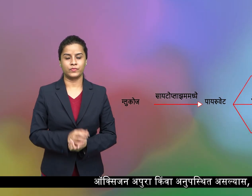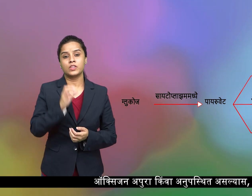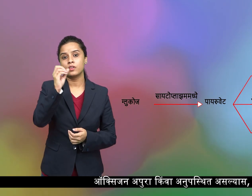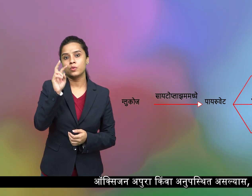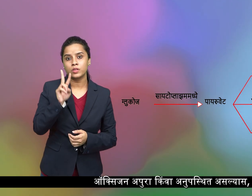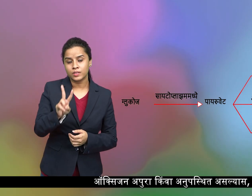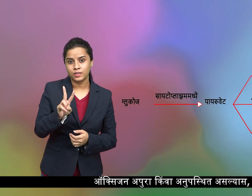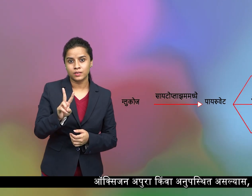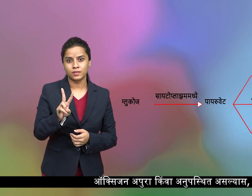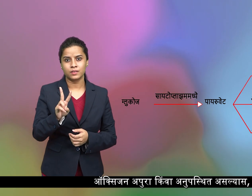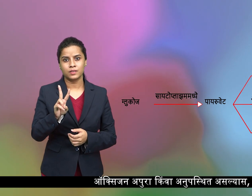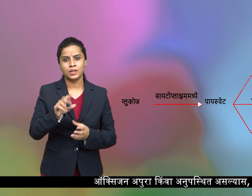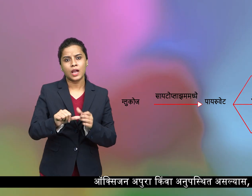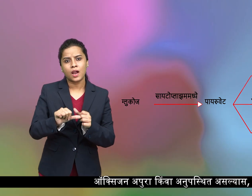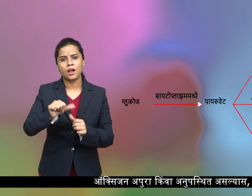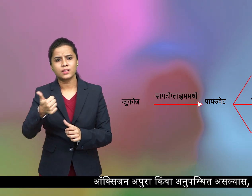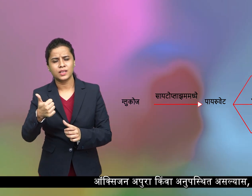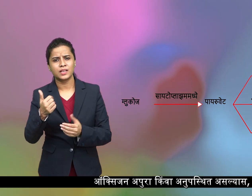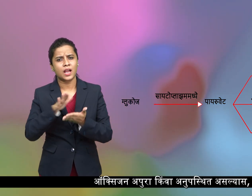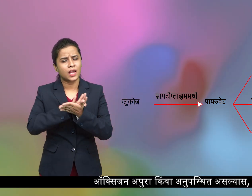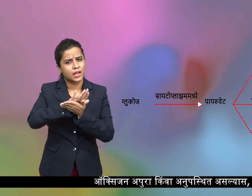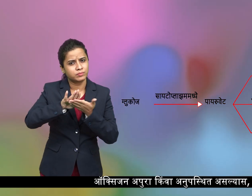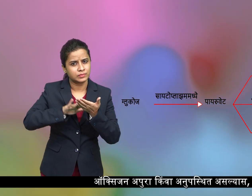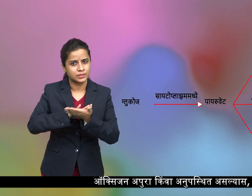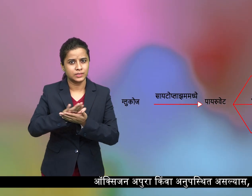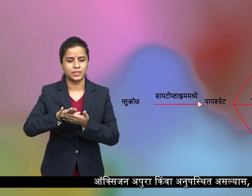ऑक्सिजन अपुरा किंवा अनुपस्थितीत असल्यास